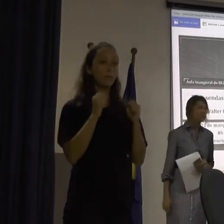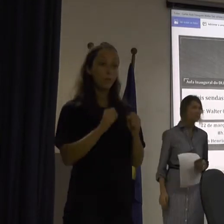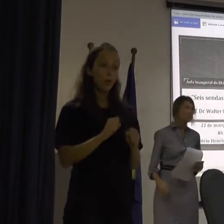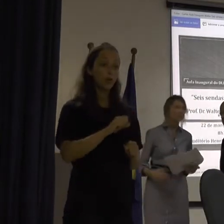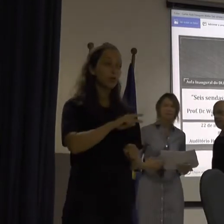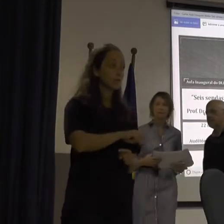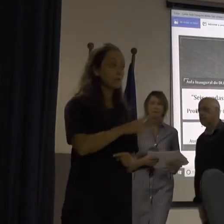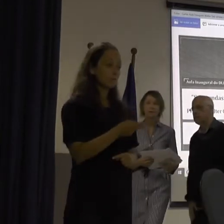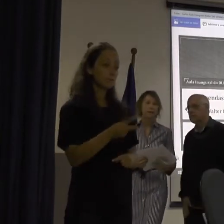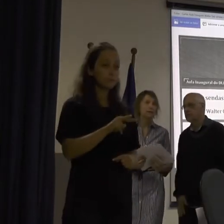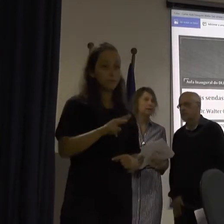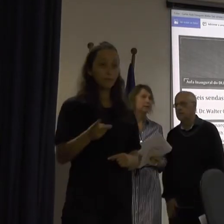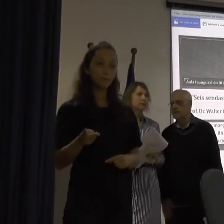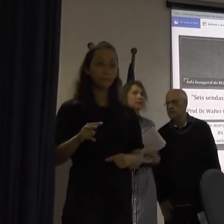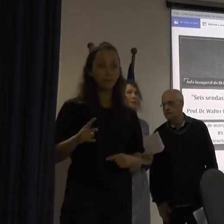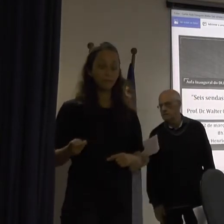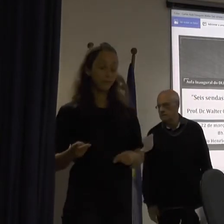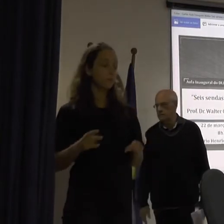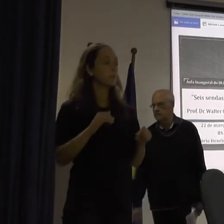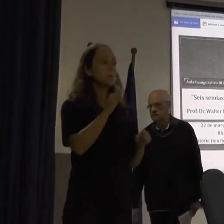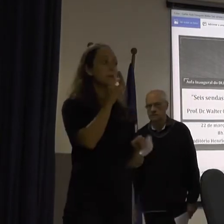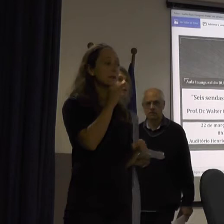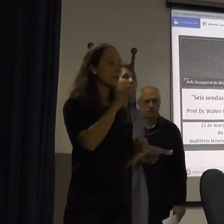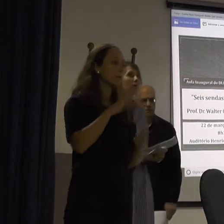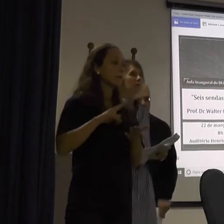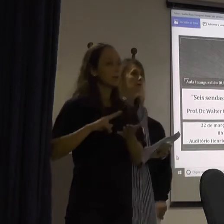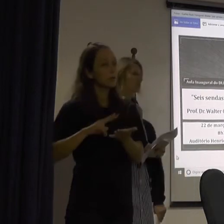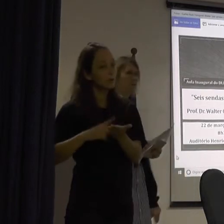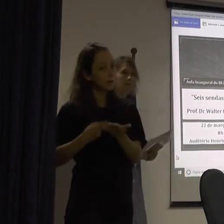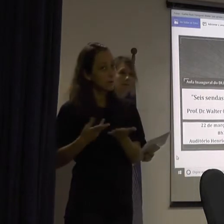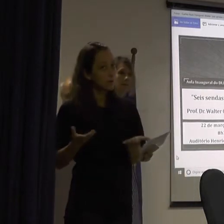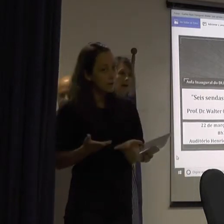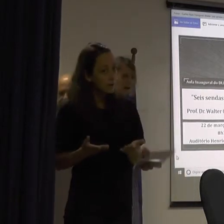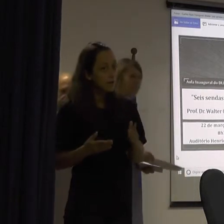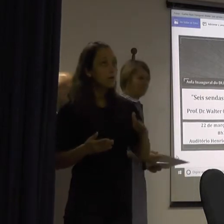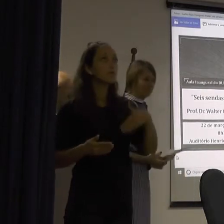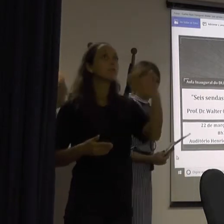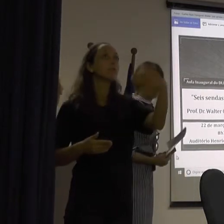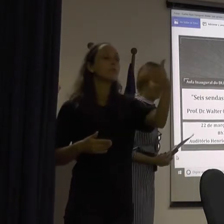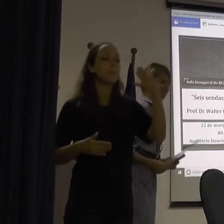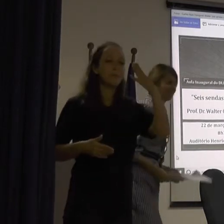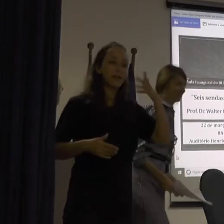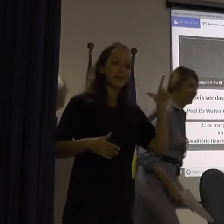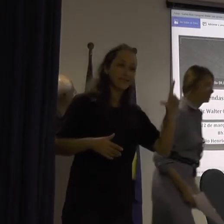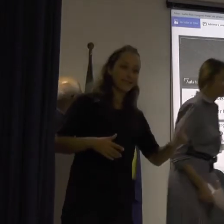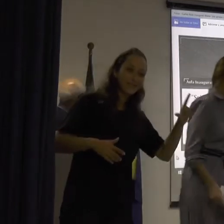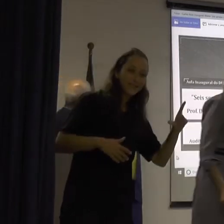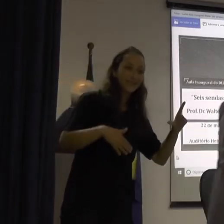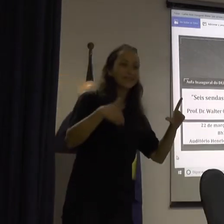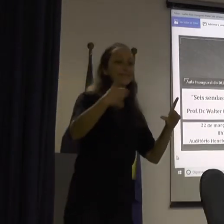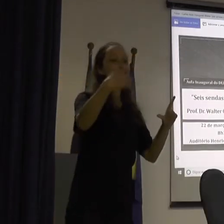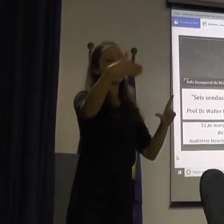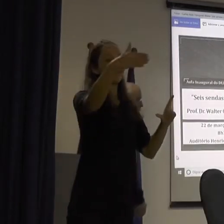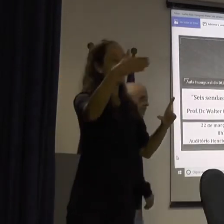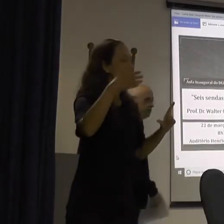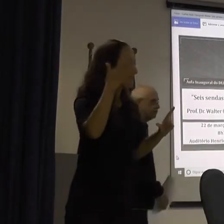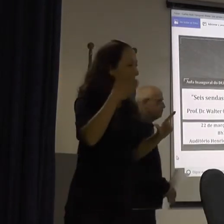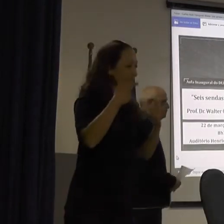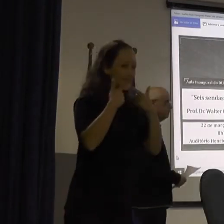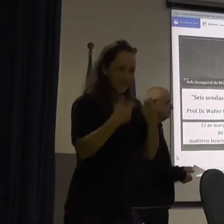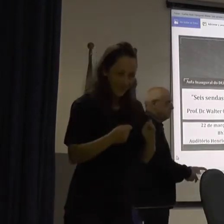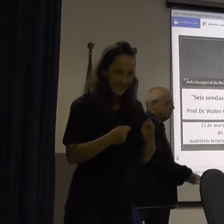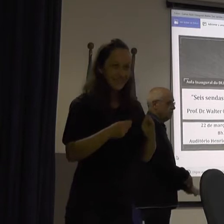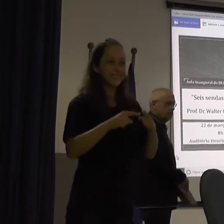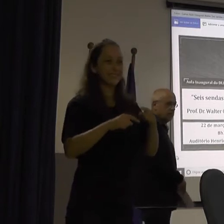do possível, tradução, literatura, etc. Né? Na verdade, eu